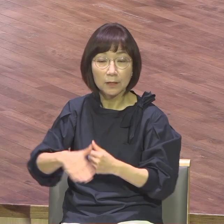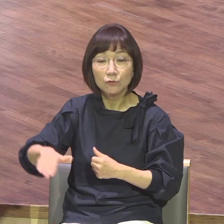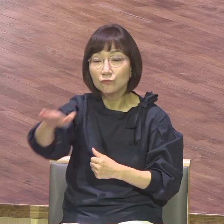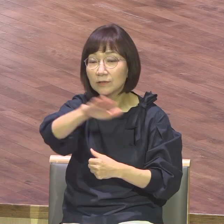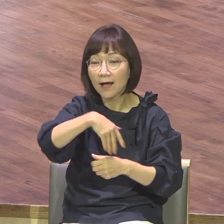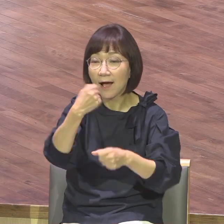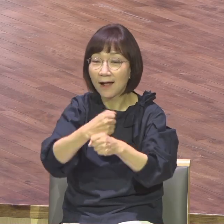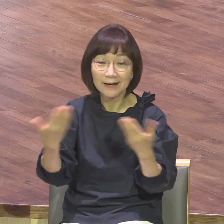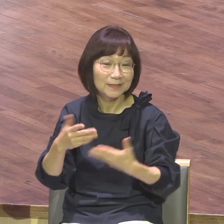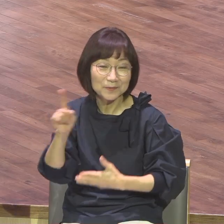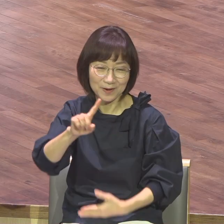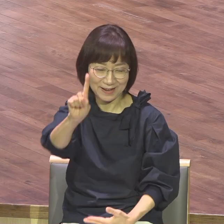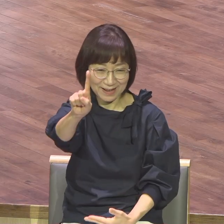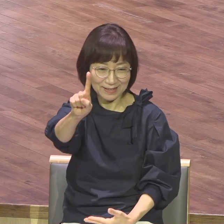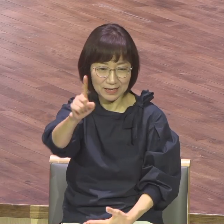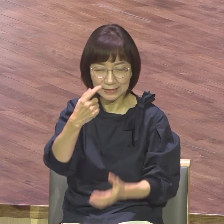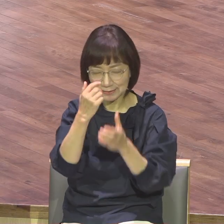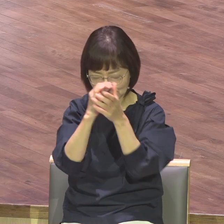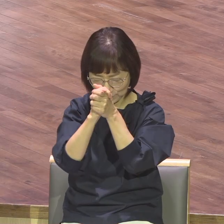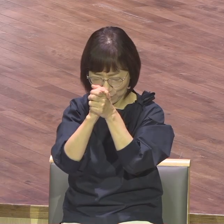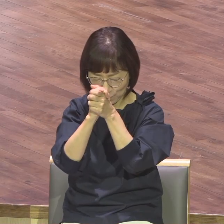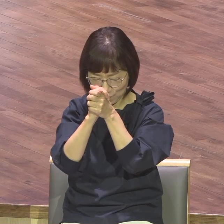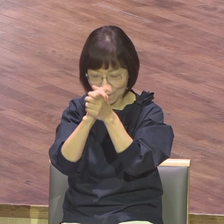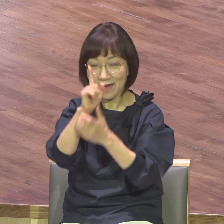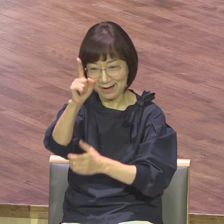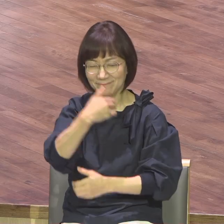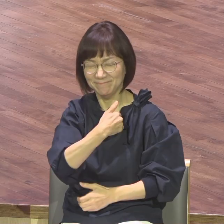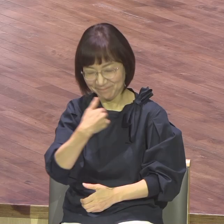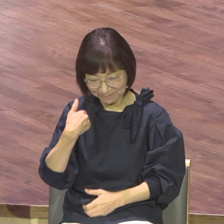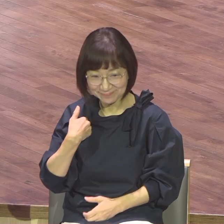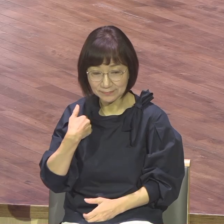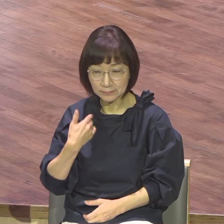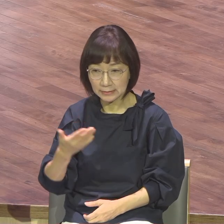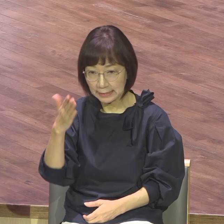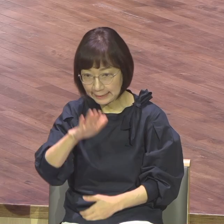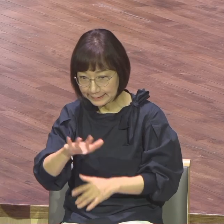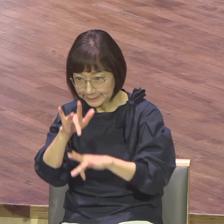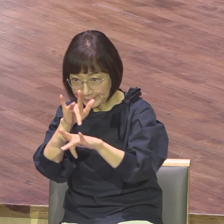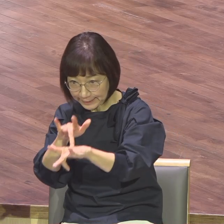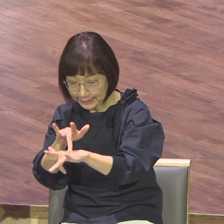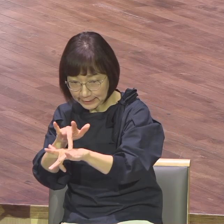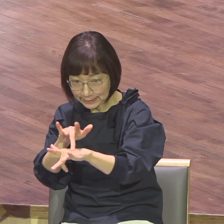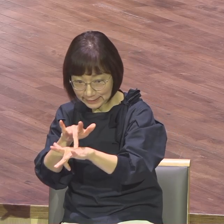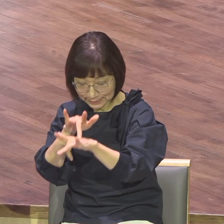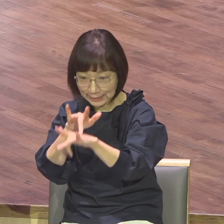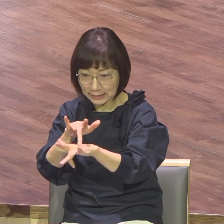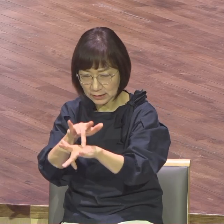기도. 근데 사단이 이걸 알아요. 그래서 제일 기도 안 합니다.